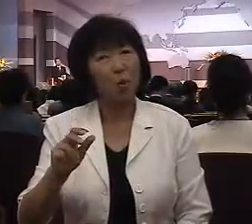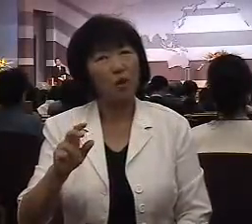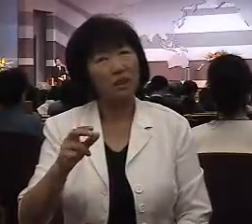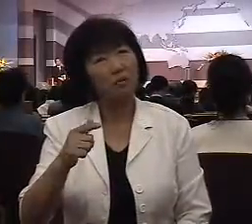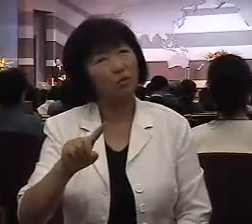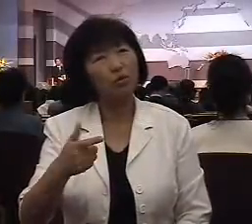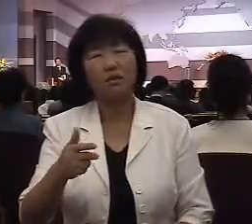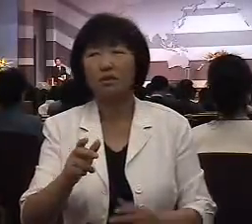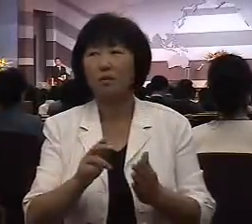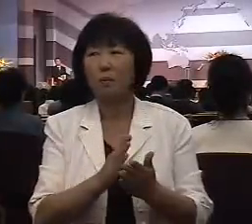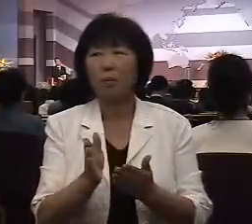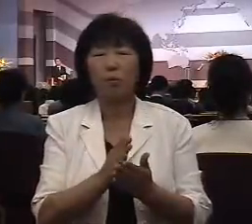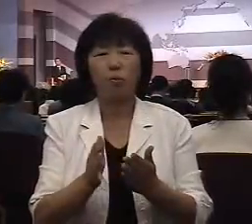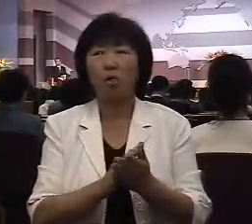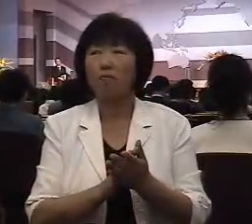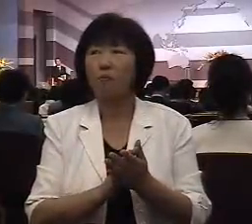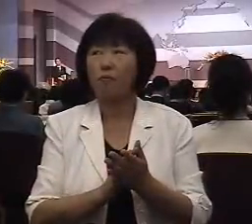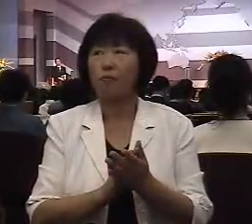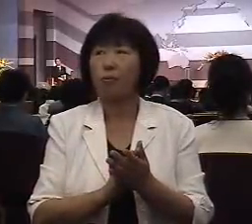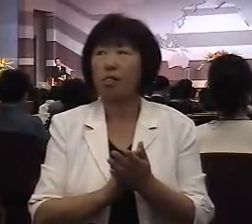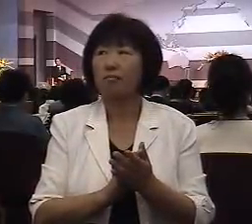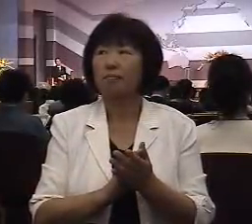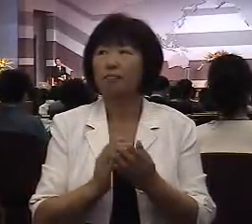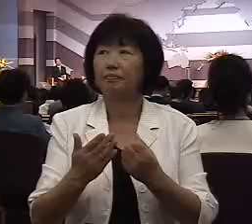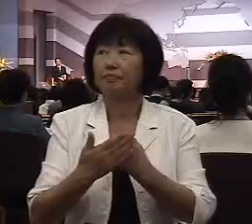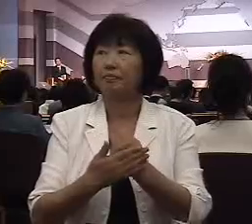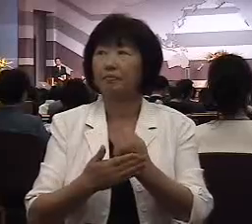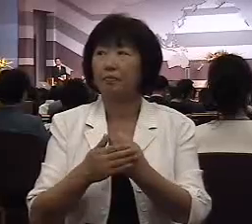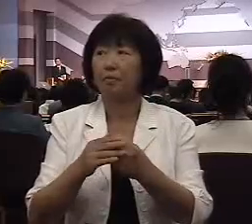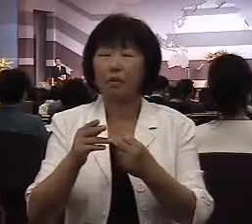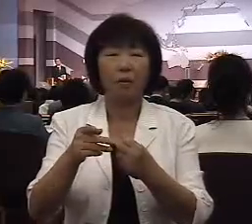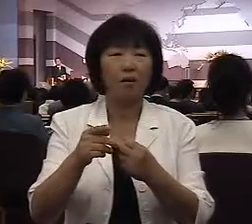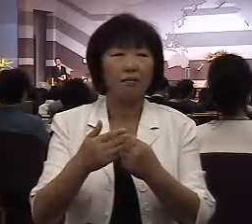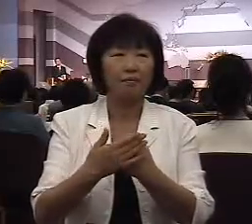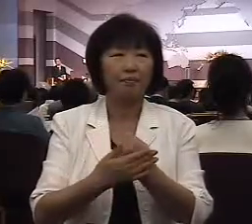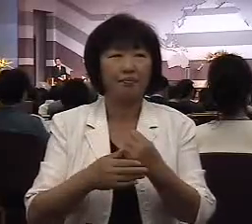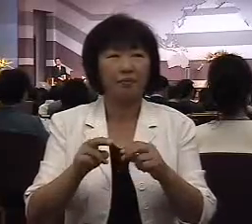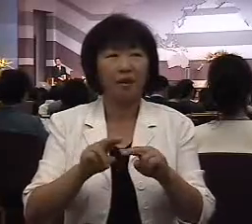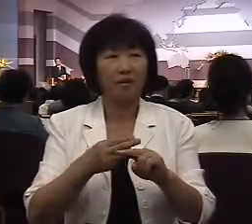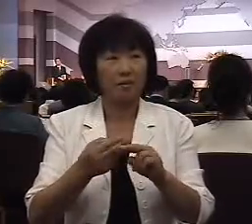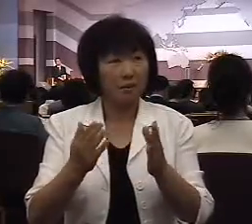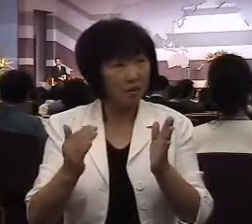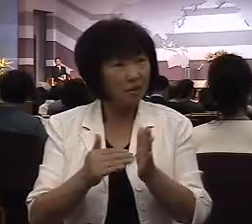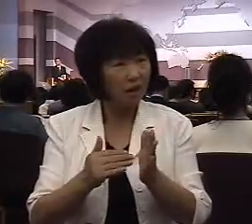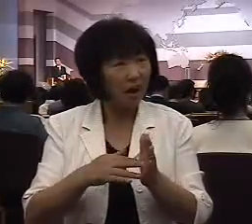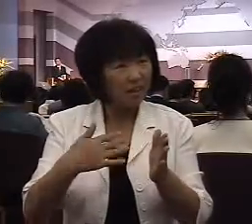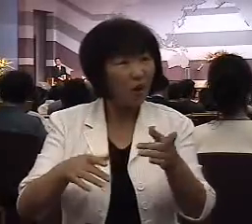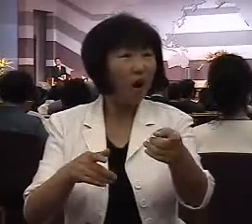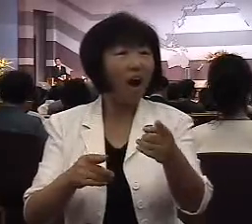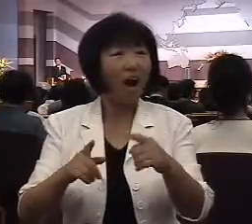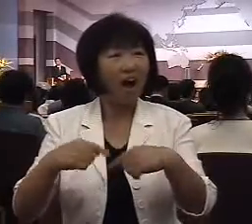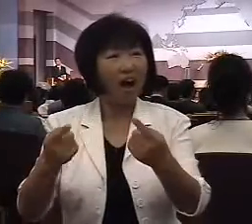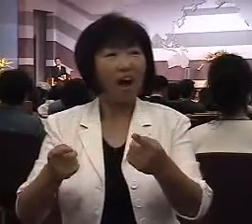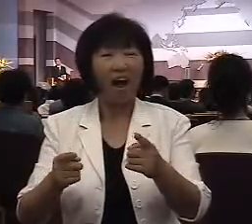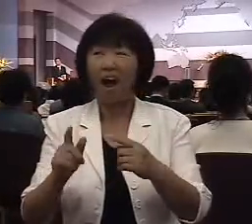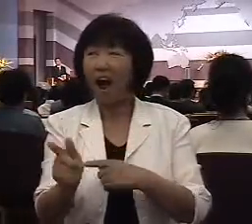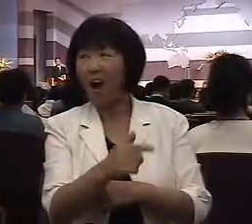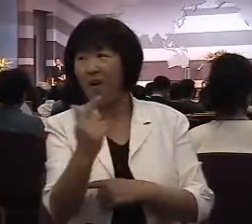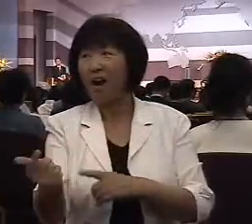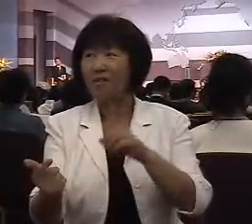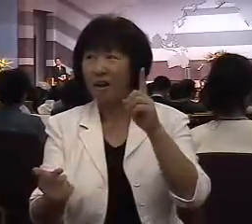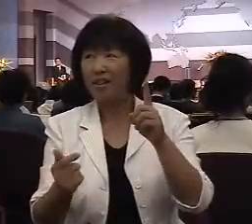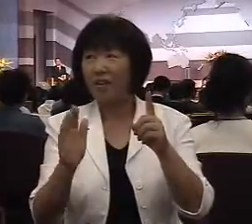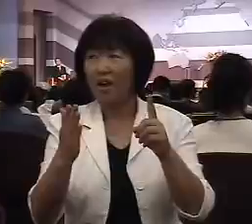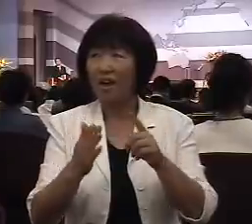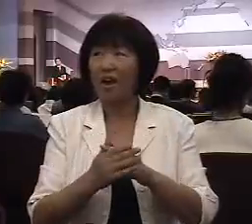이제 제자훈련에 입학하기 위해서는 이 반을 먼저 해야 됩니다. 마지막 반이기 때문에 일정을 꼭 참고해